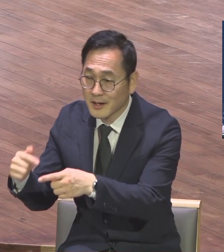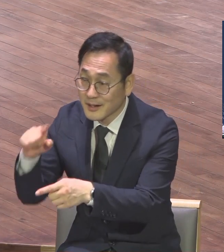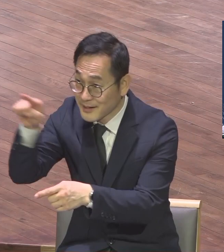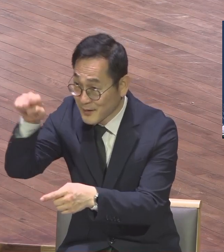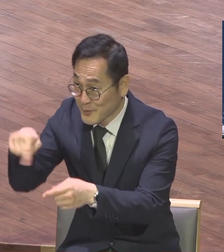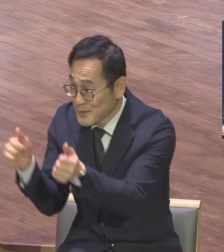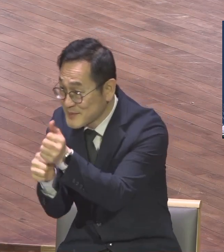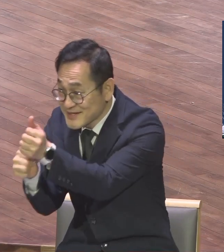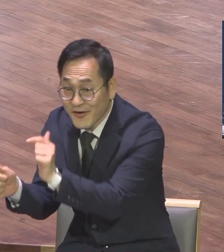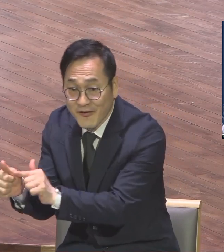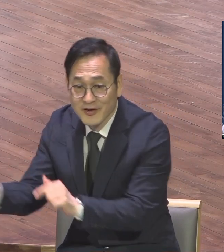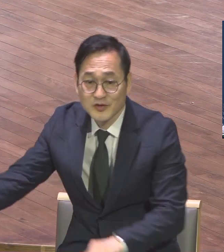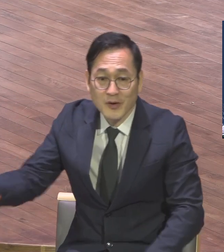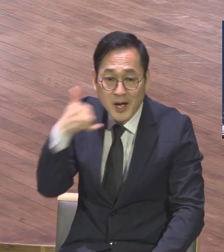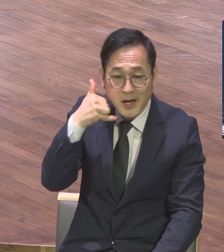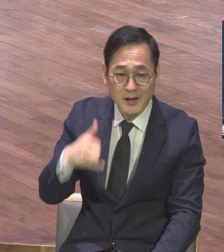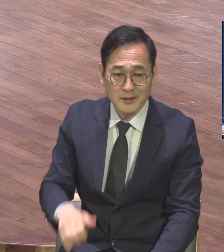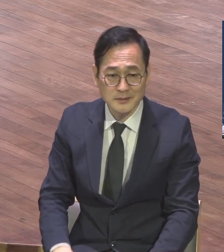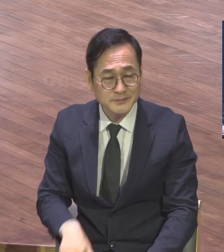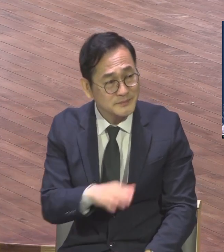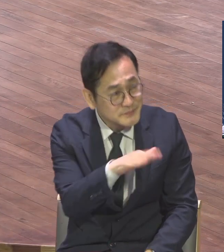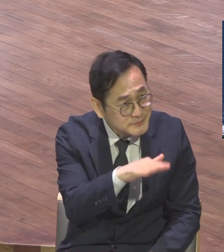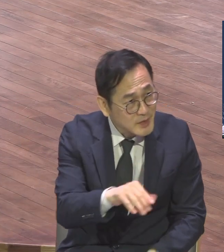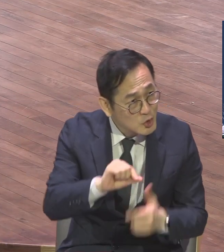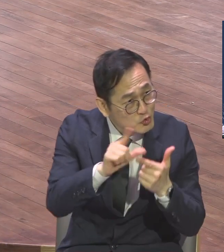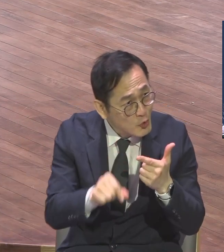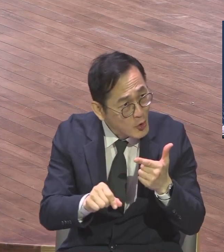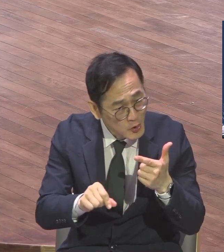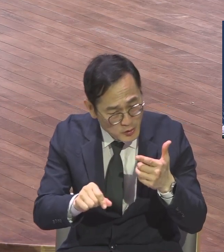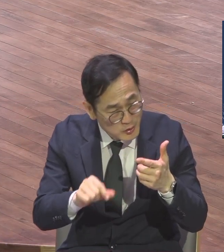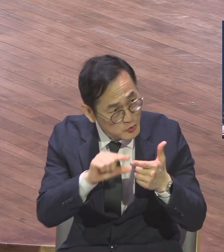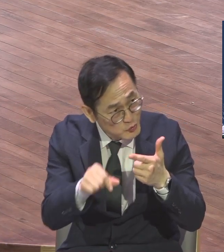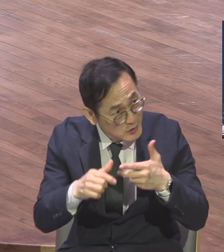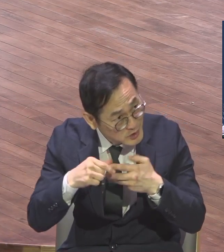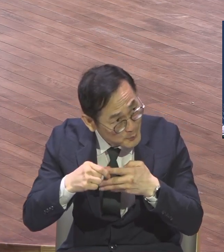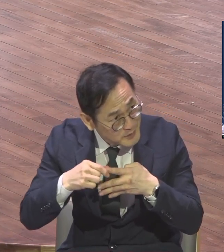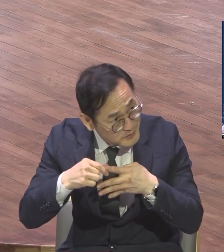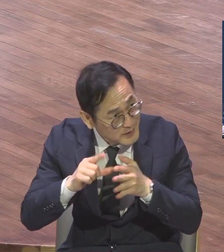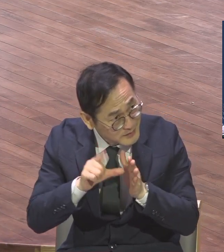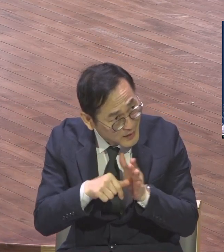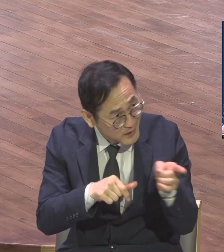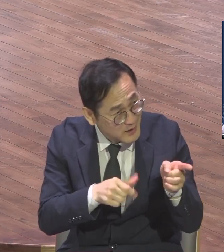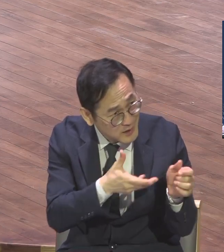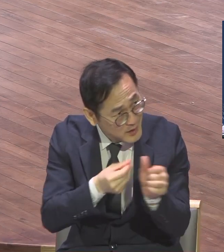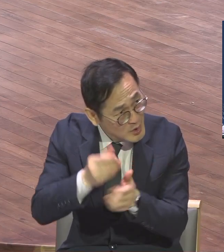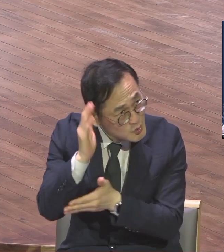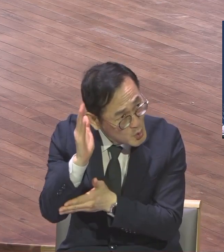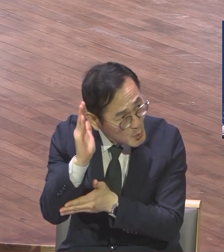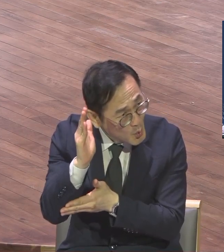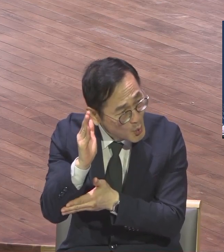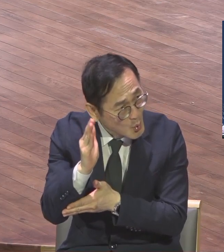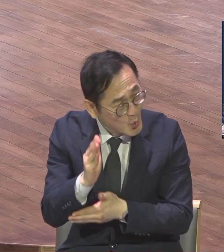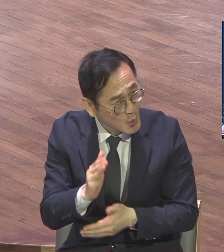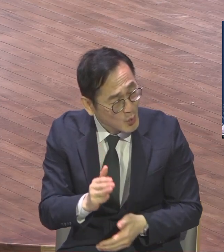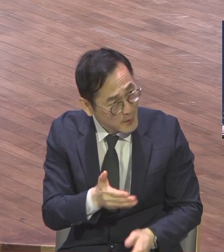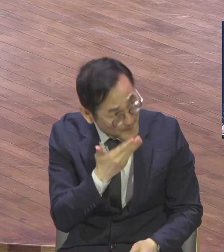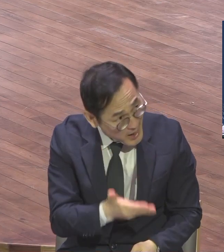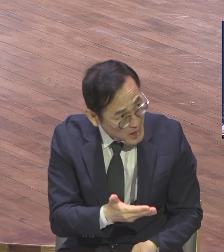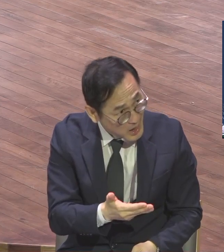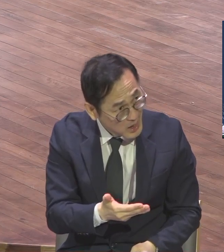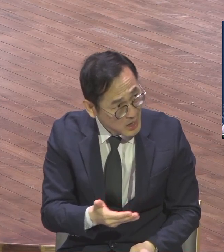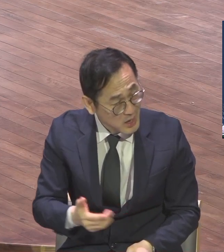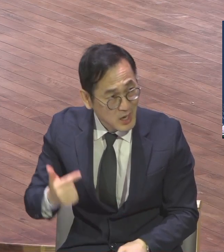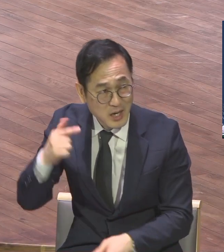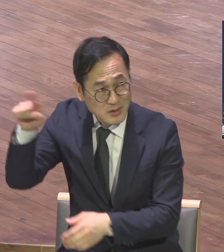2일 주일에 시간이 되시면은 애원교회 2부 예배 설교를 하실 수 있는지 정 목사님께서 확인해 보라고